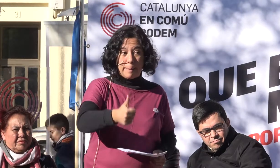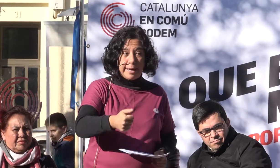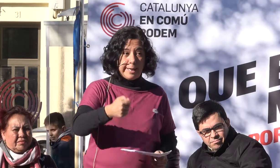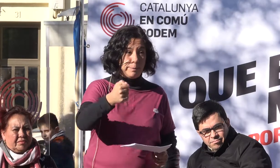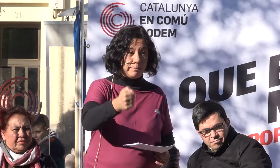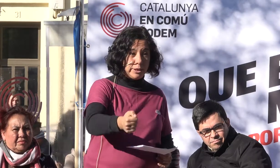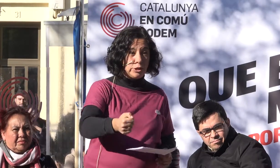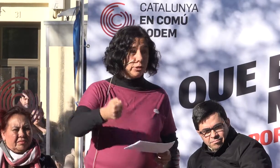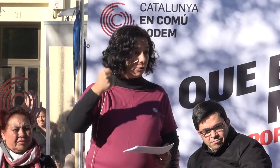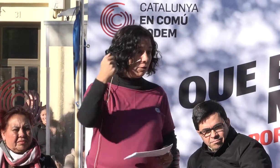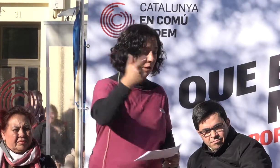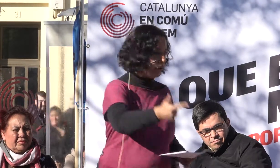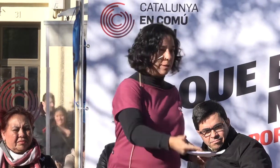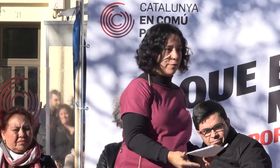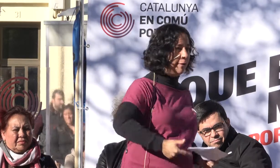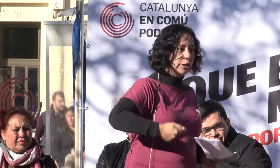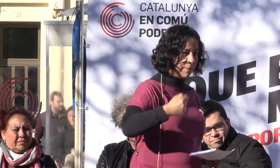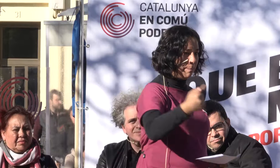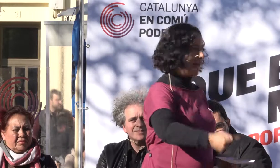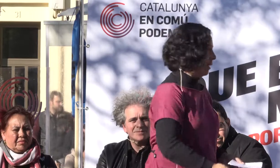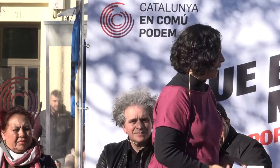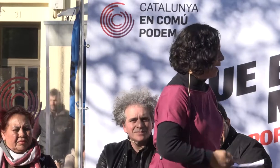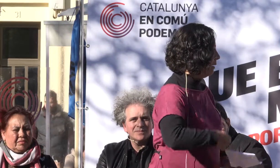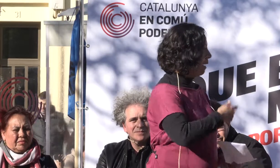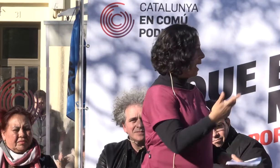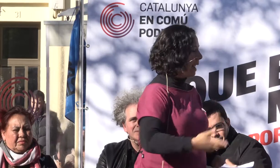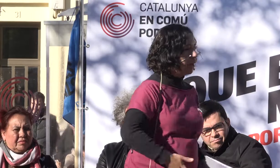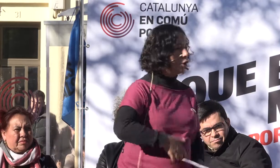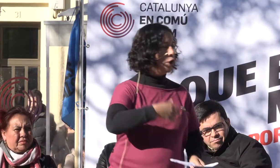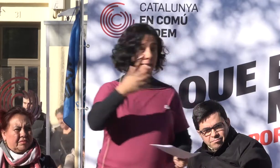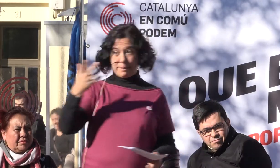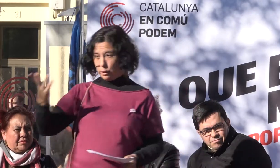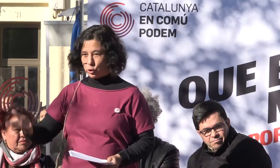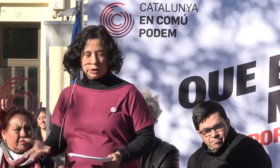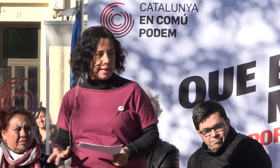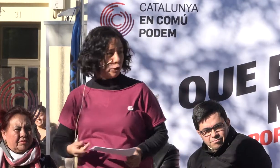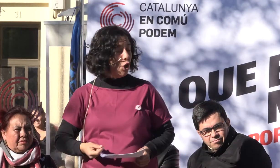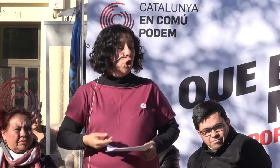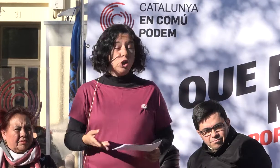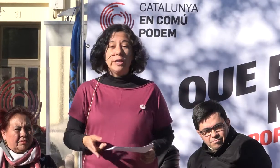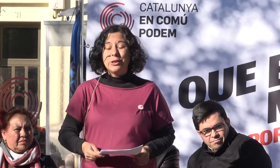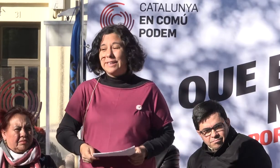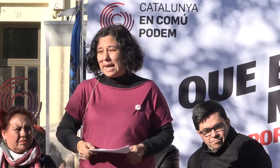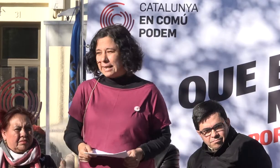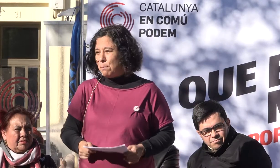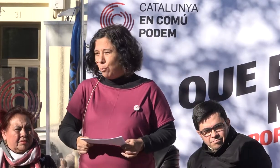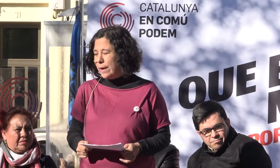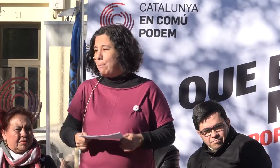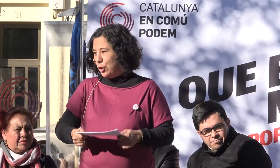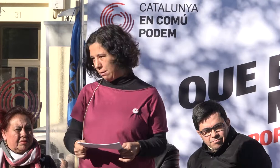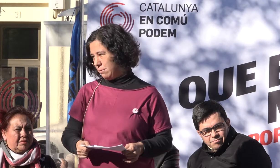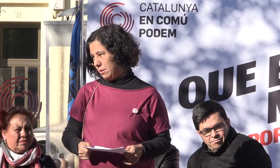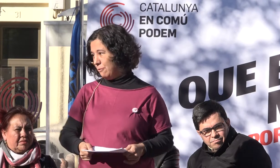papeles permisos mora los certificados que piden para acreditar arraigo el tema de los contratos todo eso la generalitat